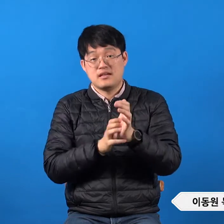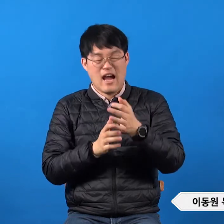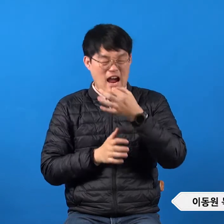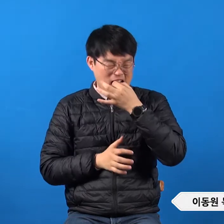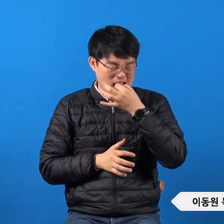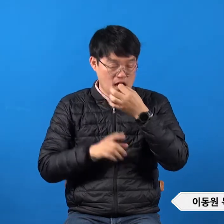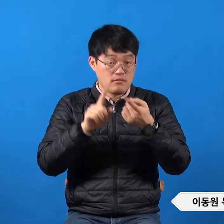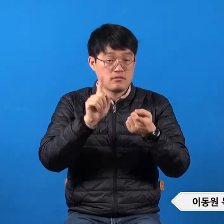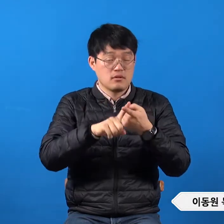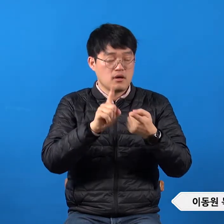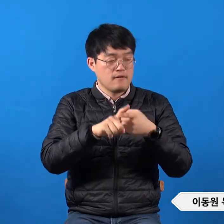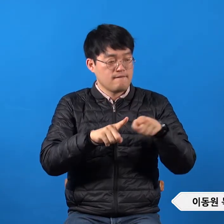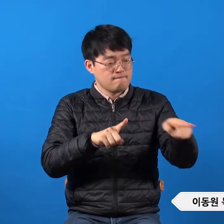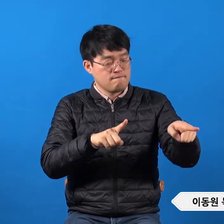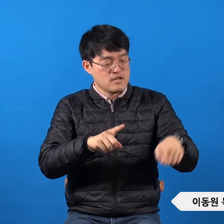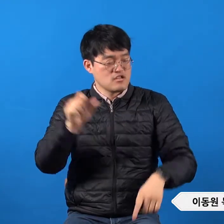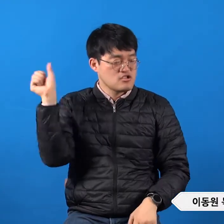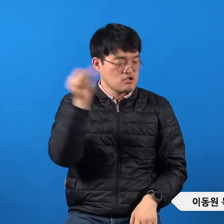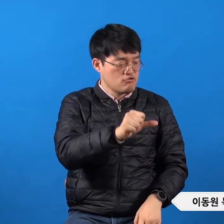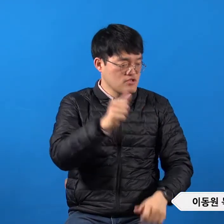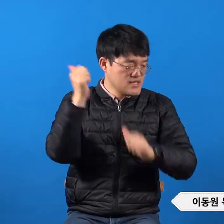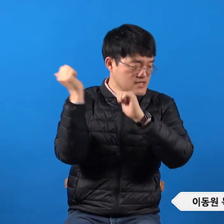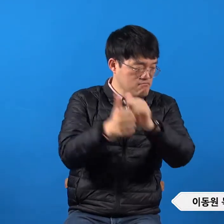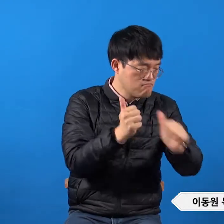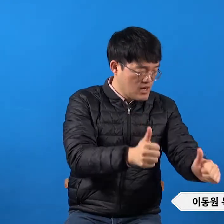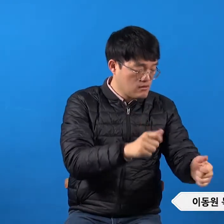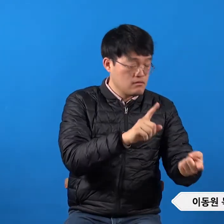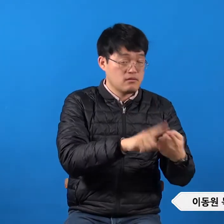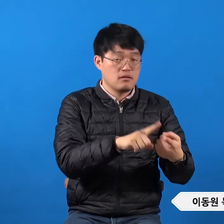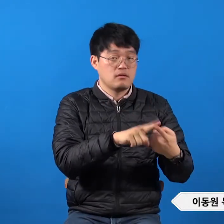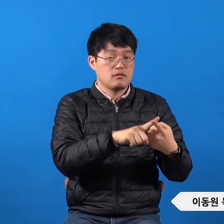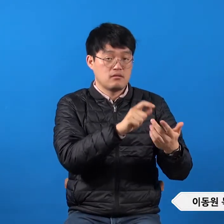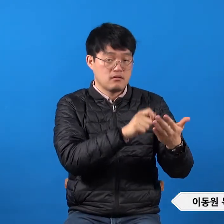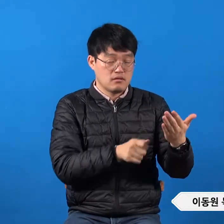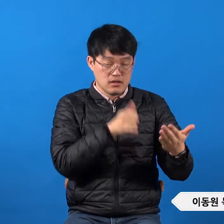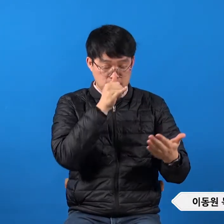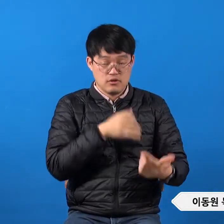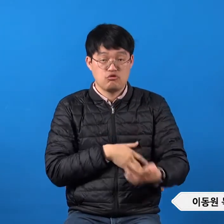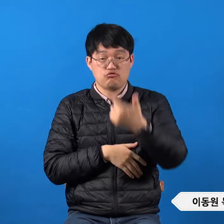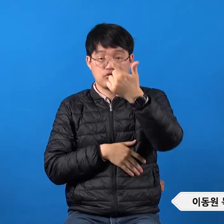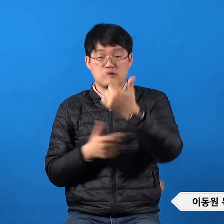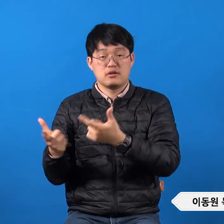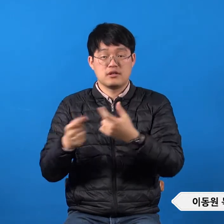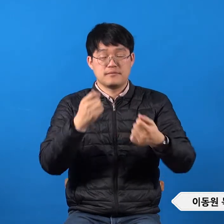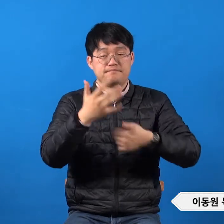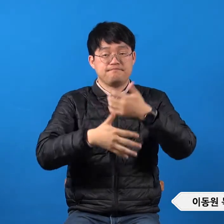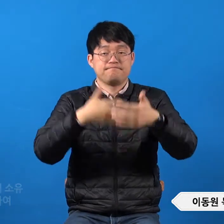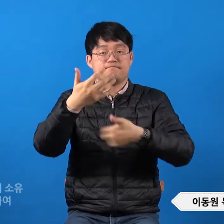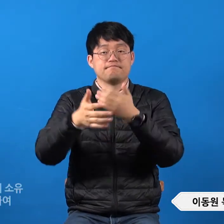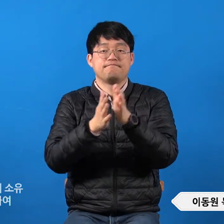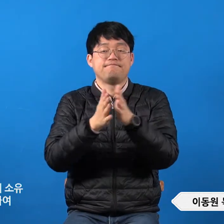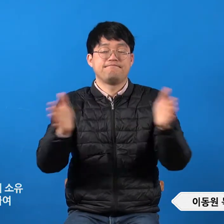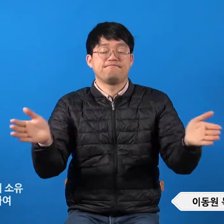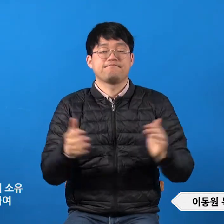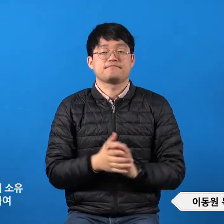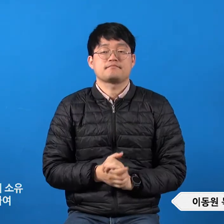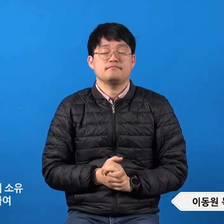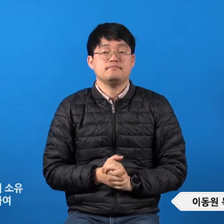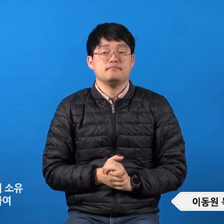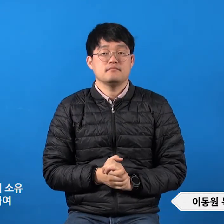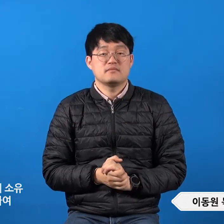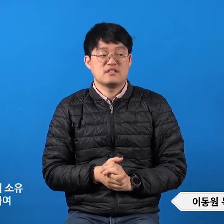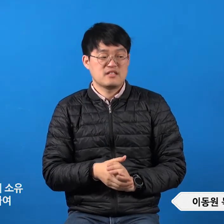탐욕에 대한 화가 경고되고 있습니다. 자, 우선 6절을 같이 읽겠습니다. 6절 함께 같이